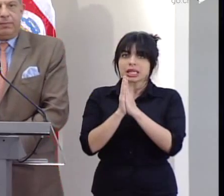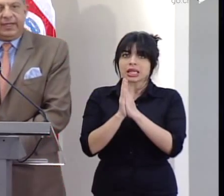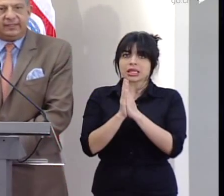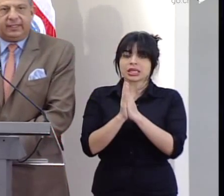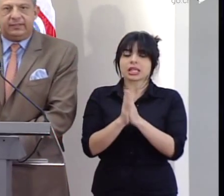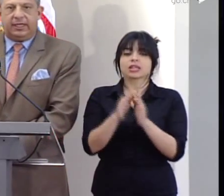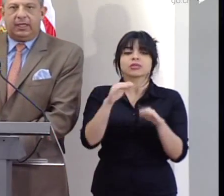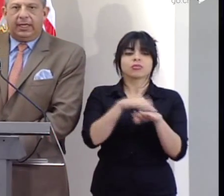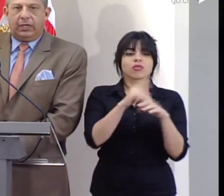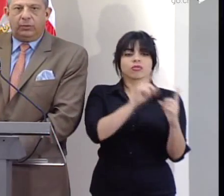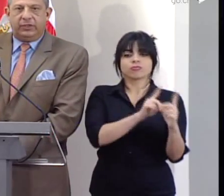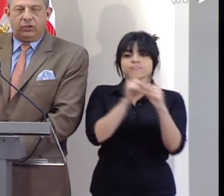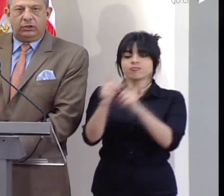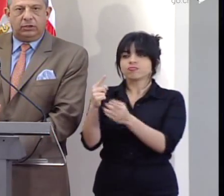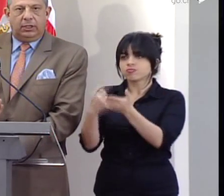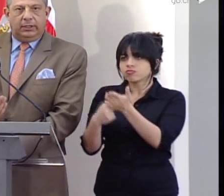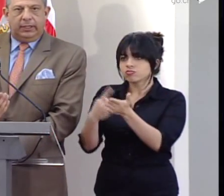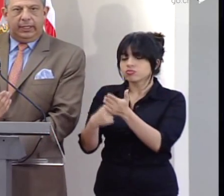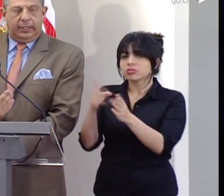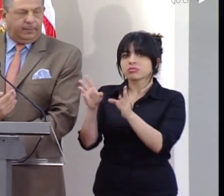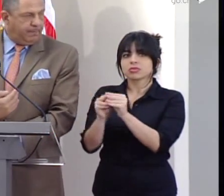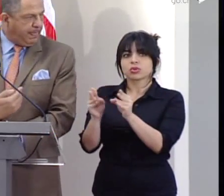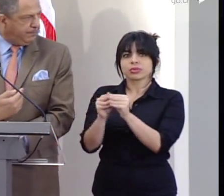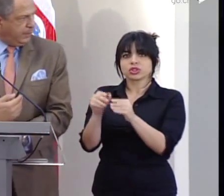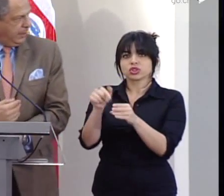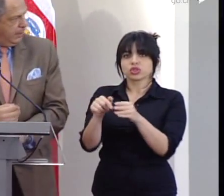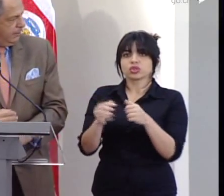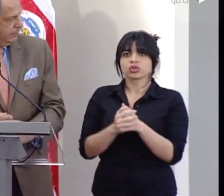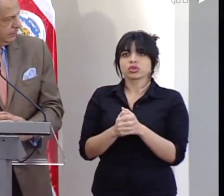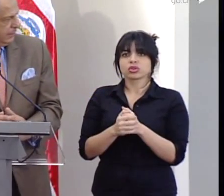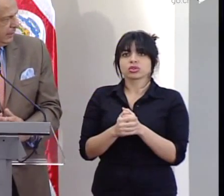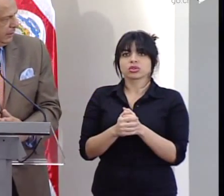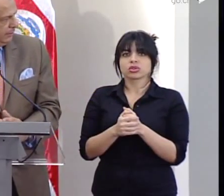la comparecencia en la Comisión de